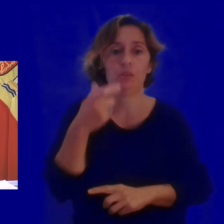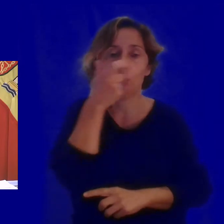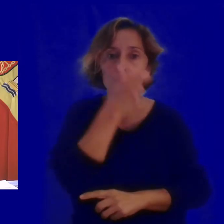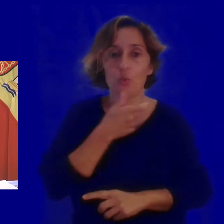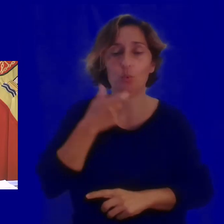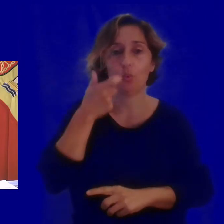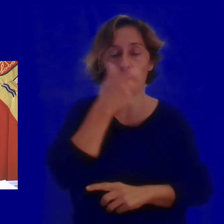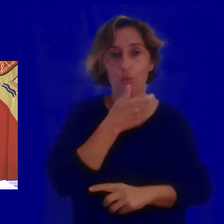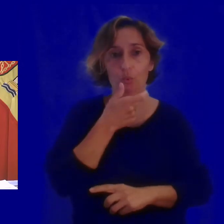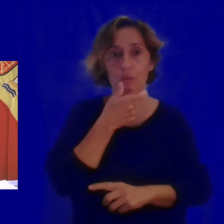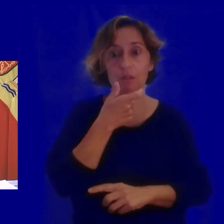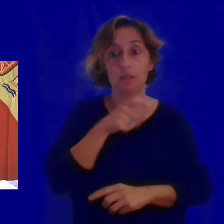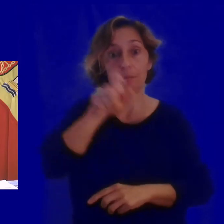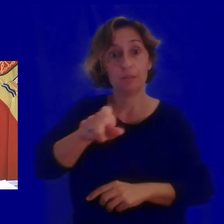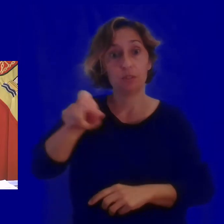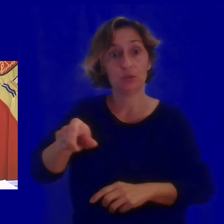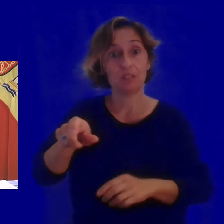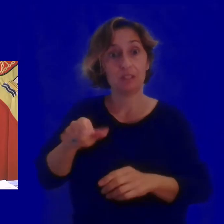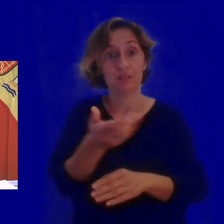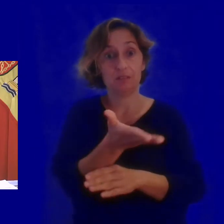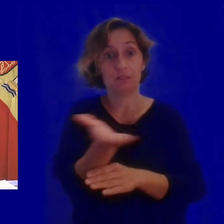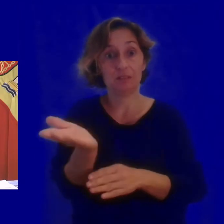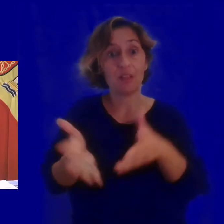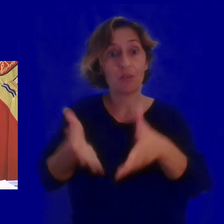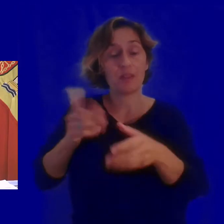la ciudadanía.